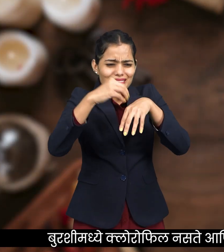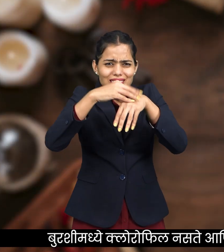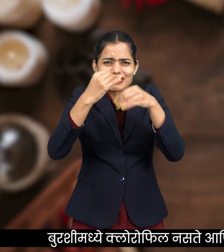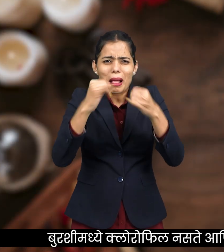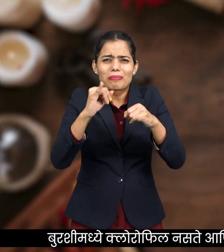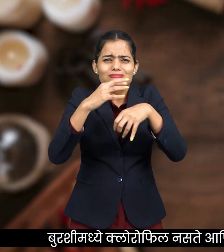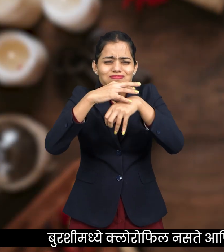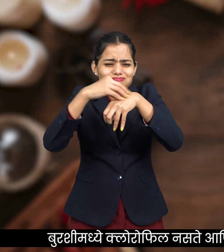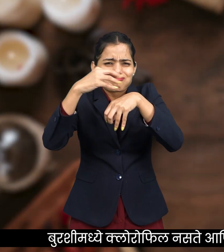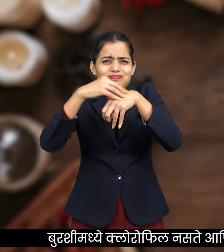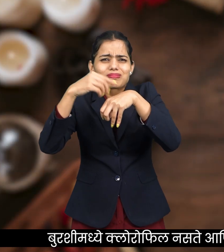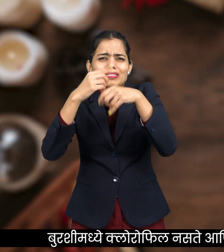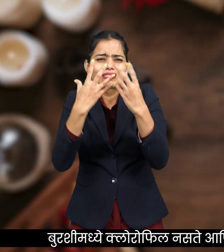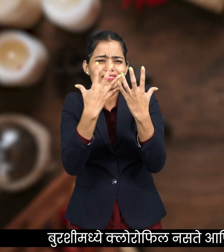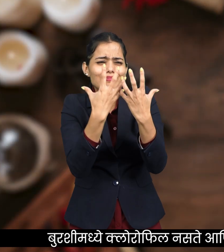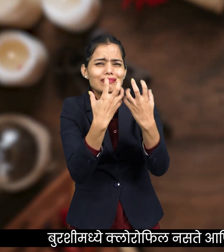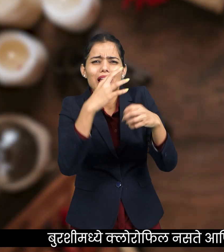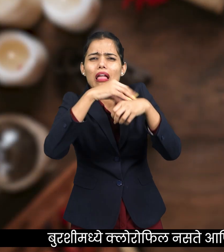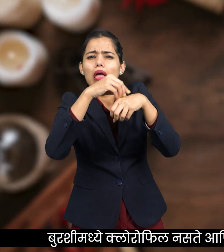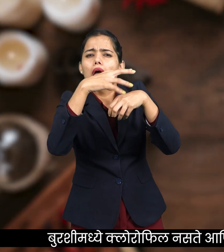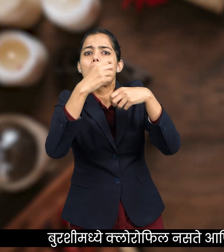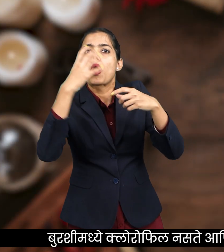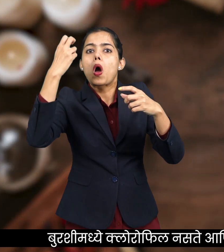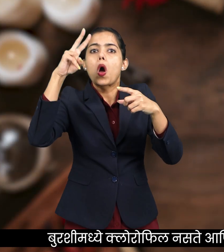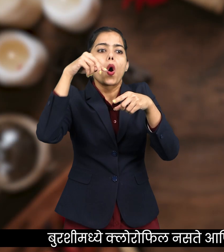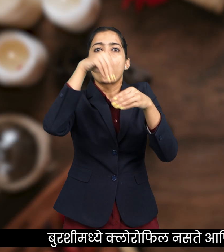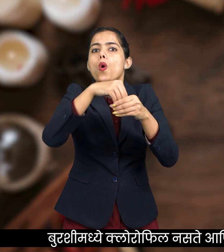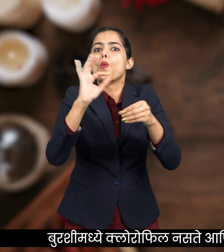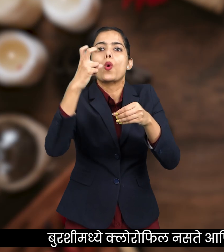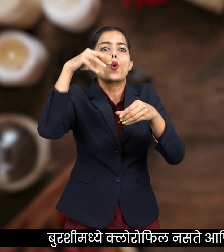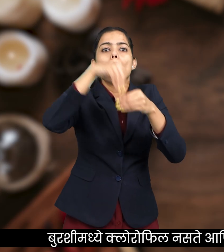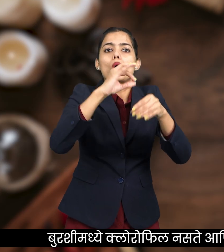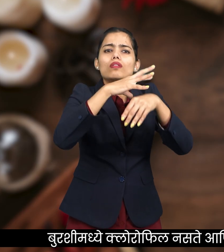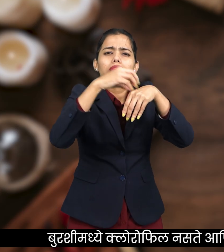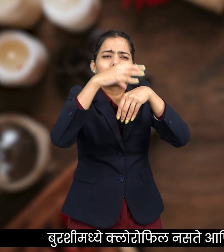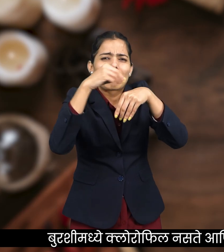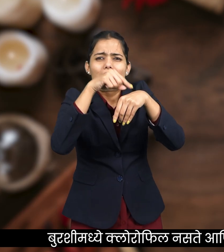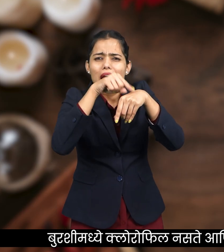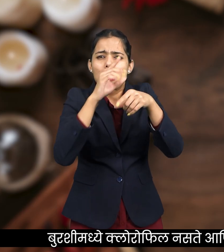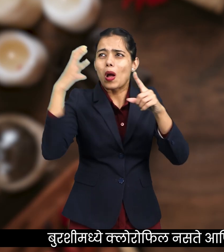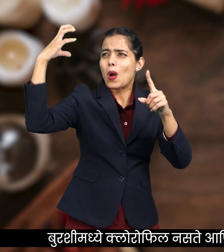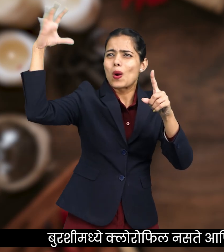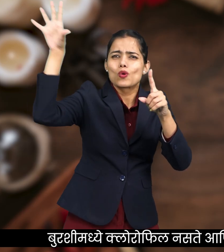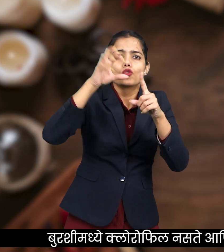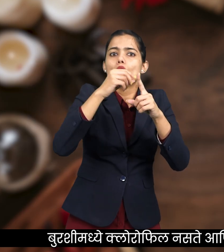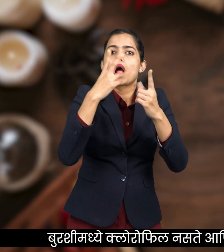बुरशीमध्ये क्लोरोफिल नसते आणि ते प्रकाश संश्लेषण करू शकत नाही.